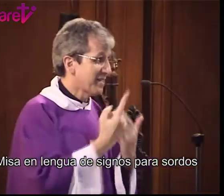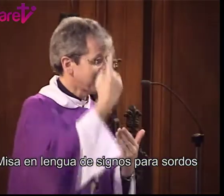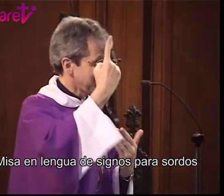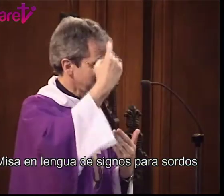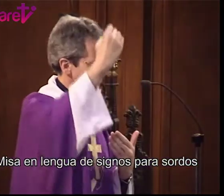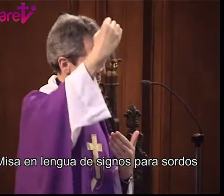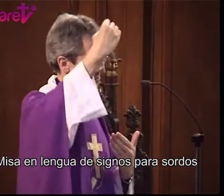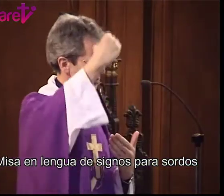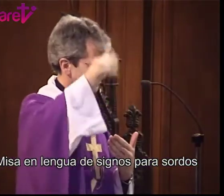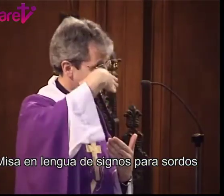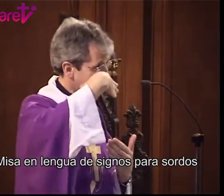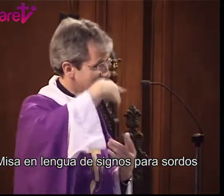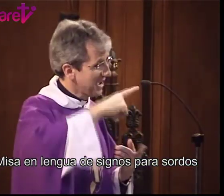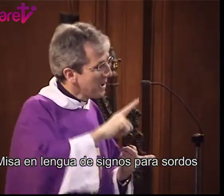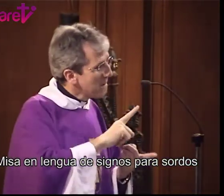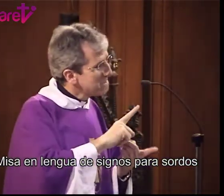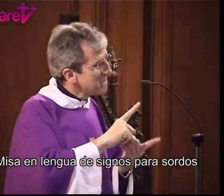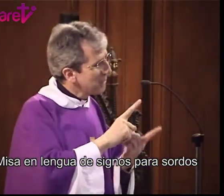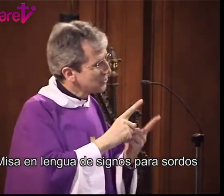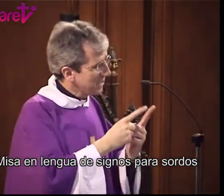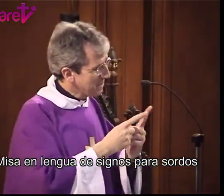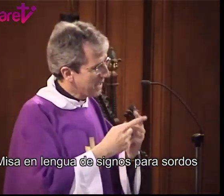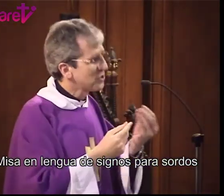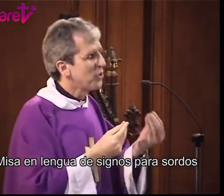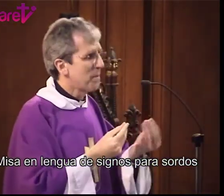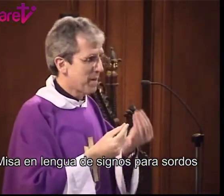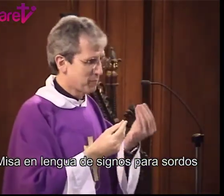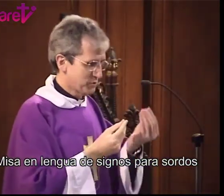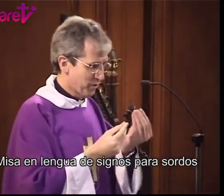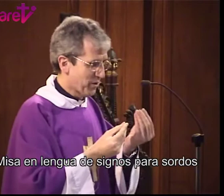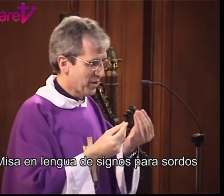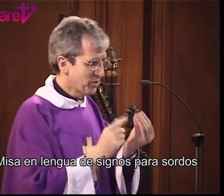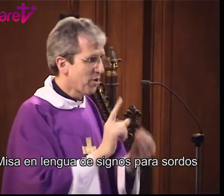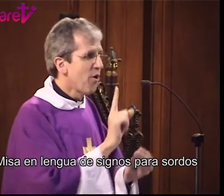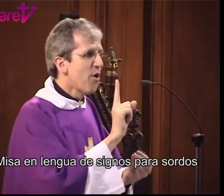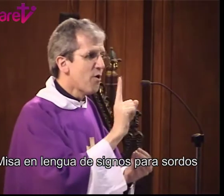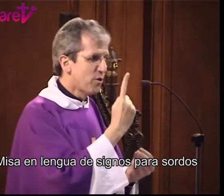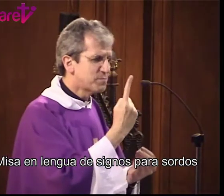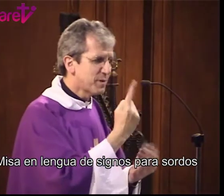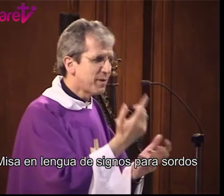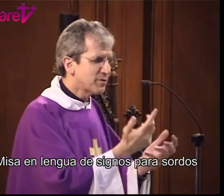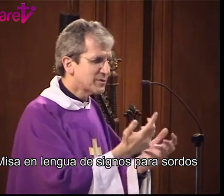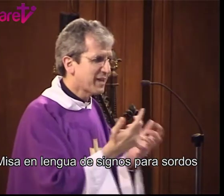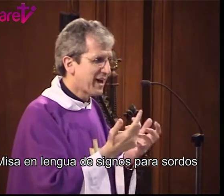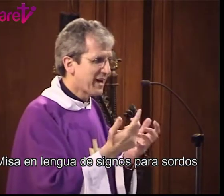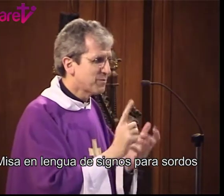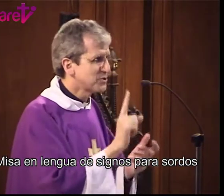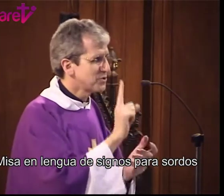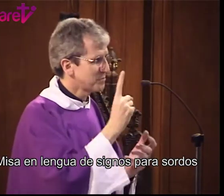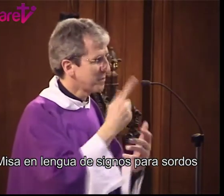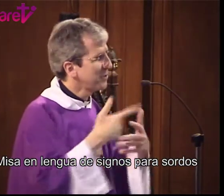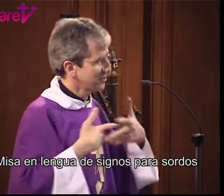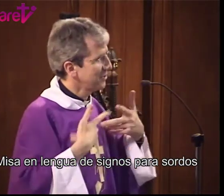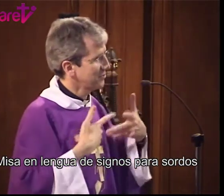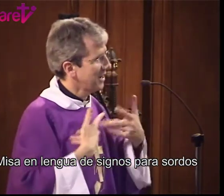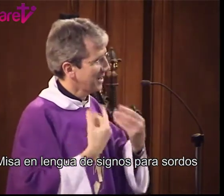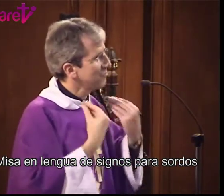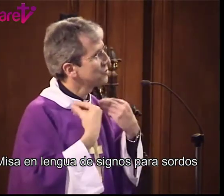a Dios, por su gracia, vamos cambiando, vamos mejorando, los primeros que ganamos, los primeros que nos alegramos,